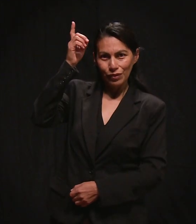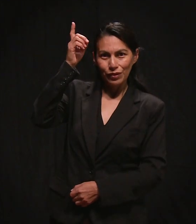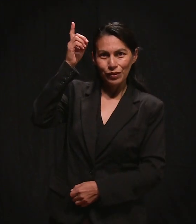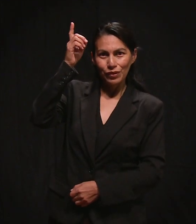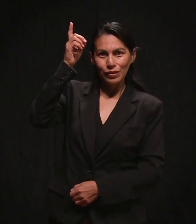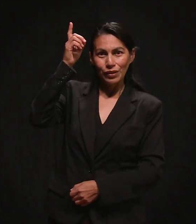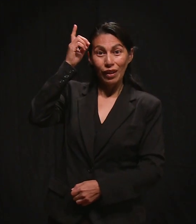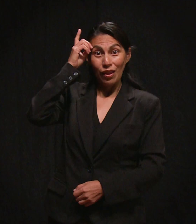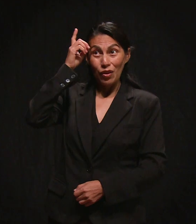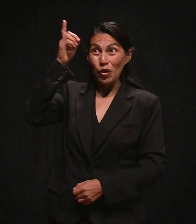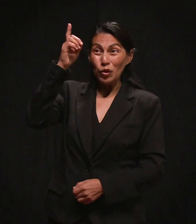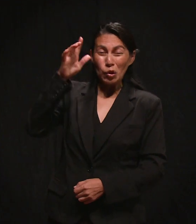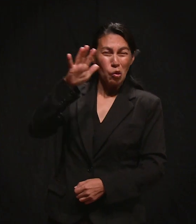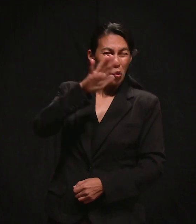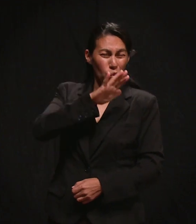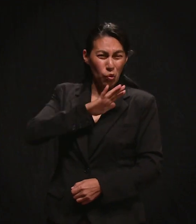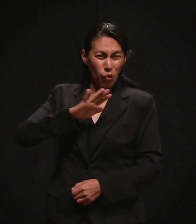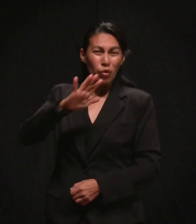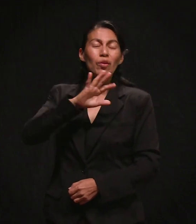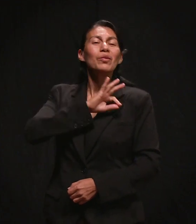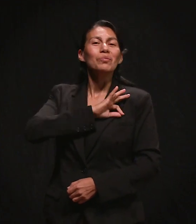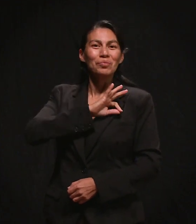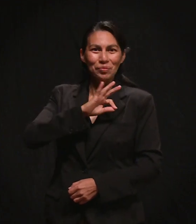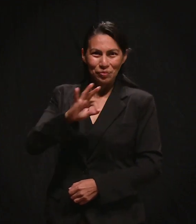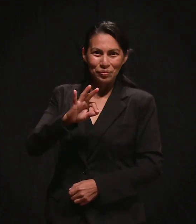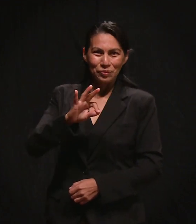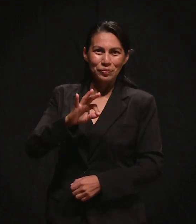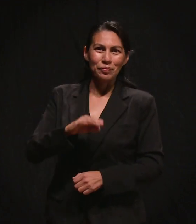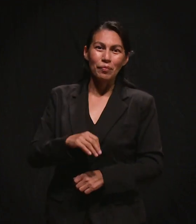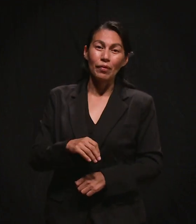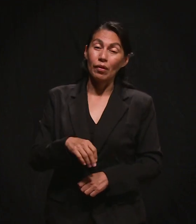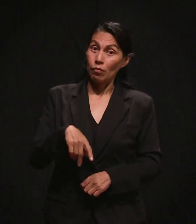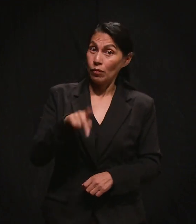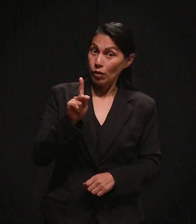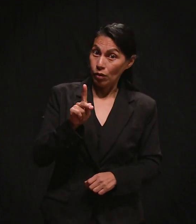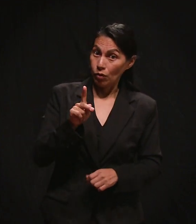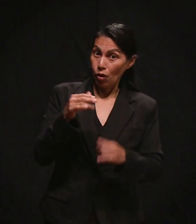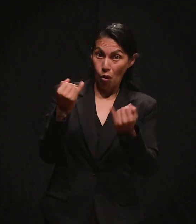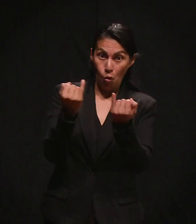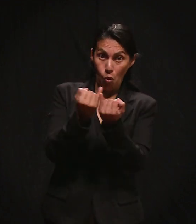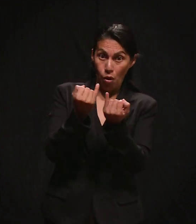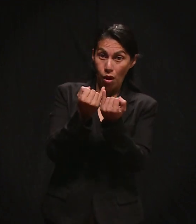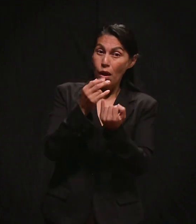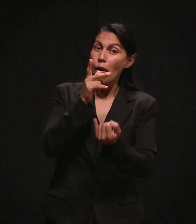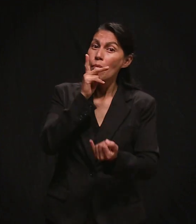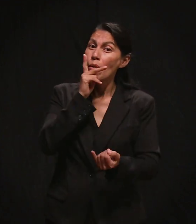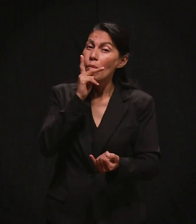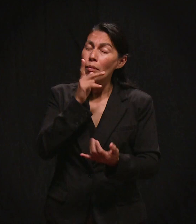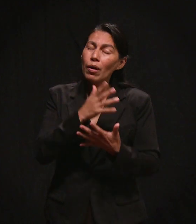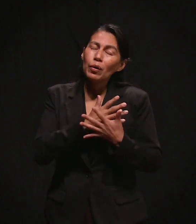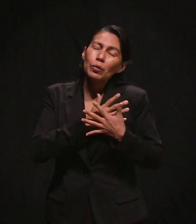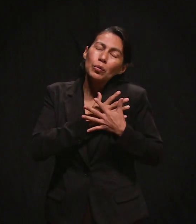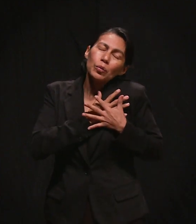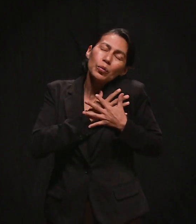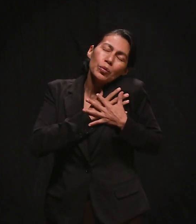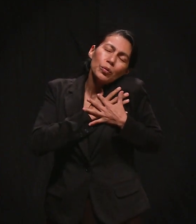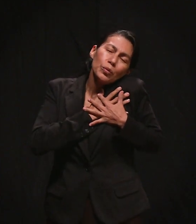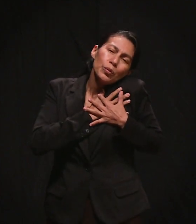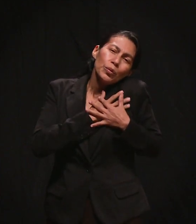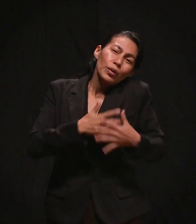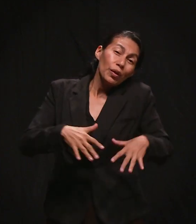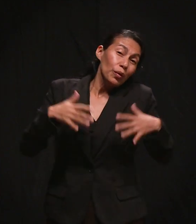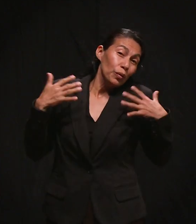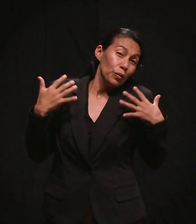Es el Dios de lo imposible, pero también es un Padre amante que está dispuesto